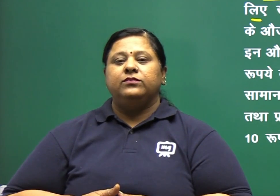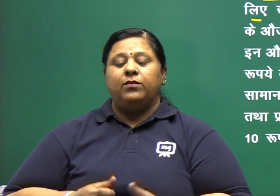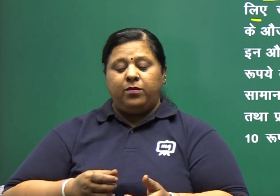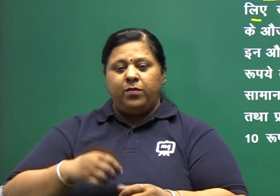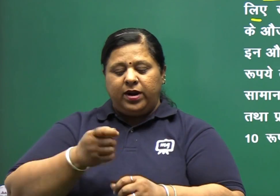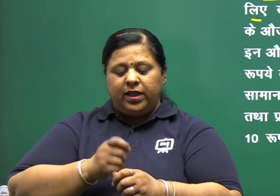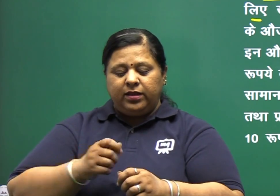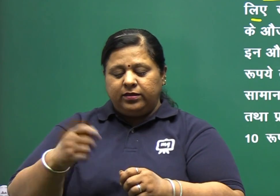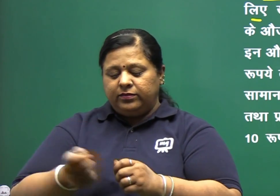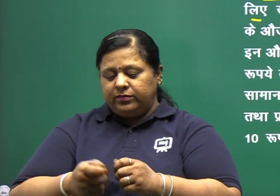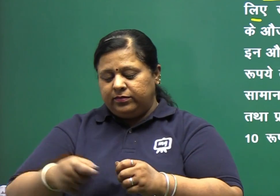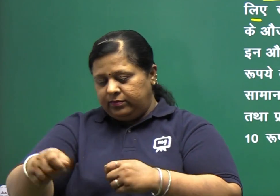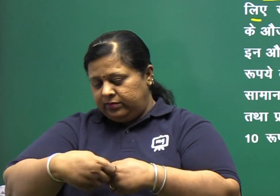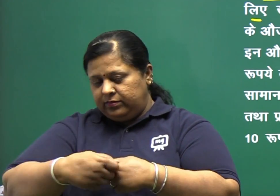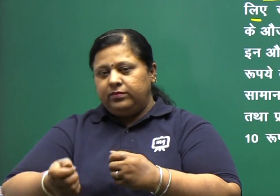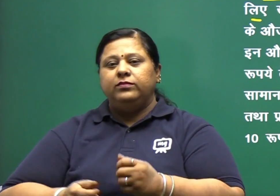बढ़ई